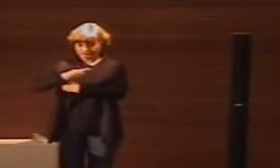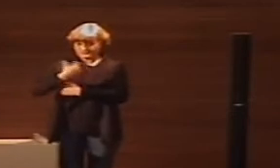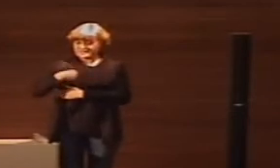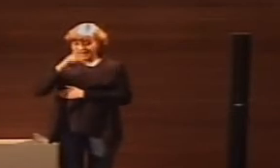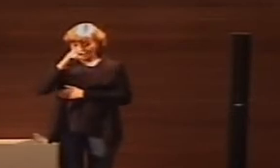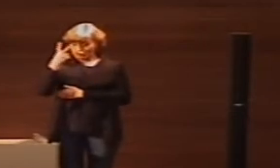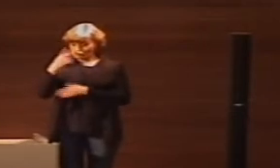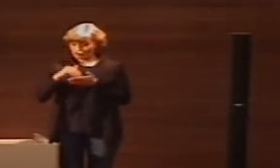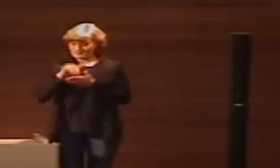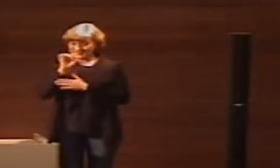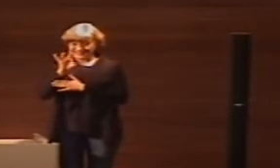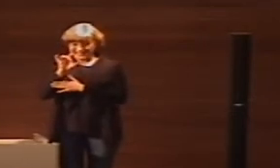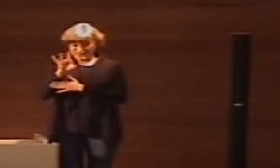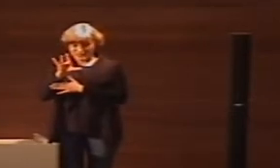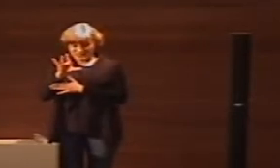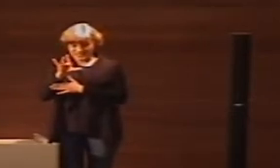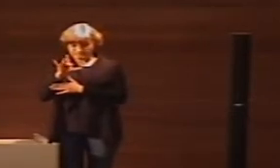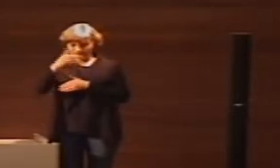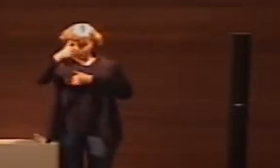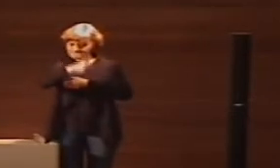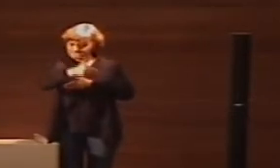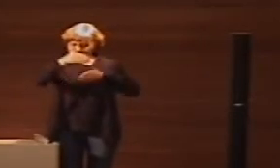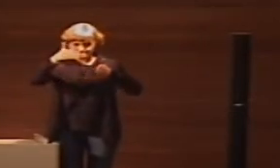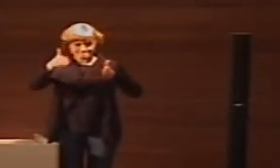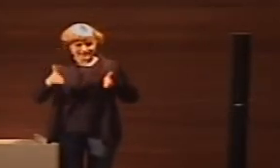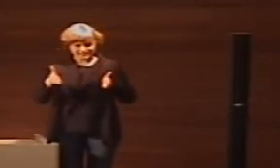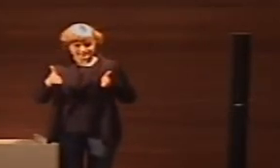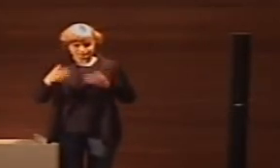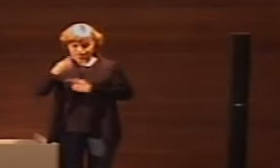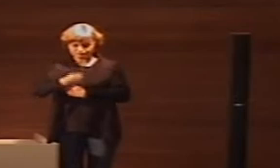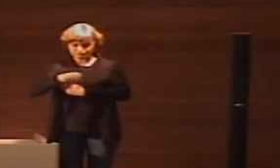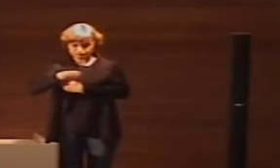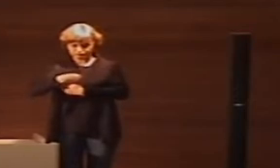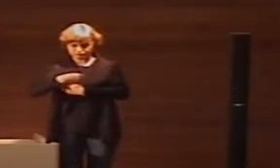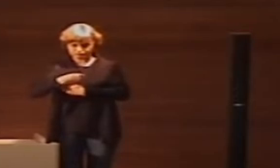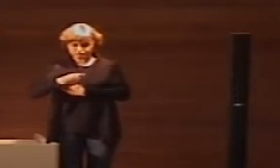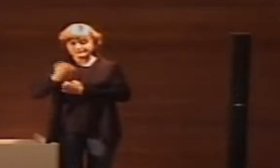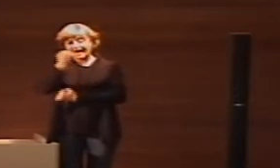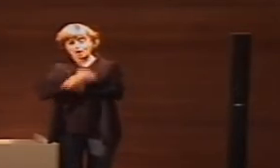2015 llegó el paquete de economía circular propuesto por la Comisión Europea.